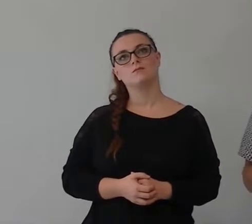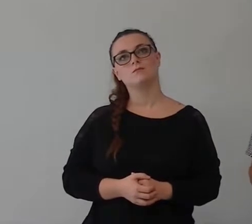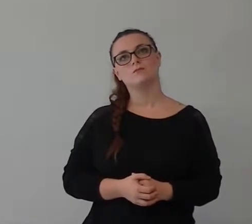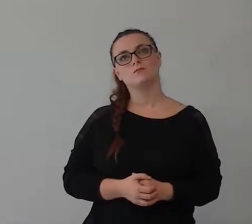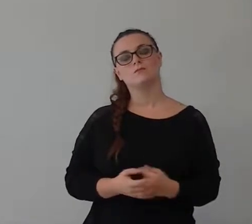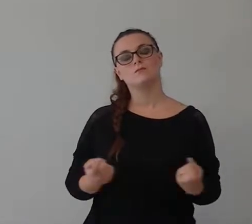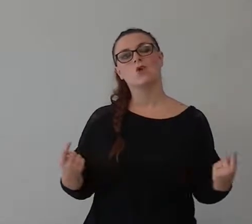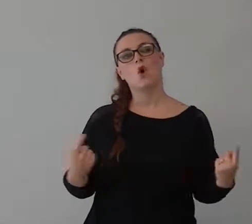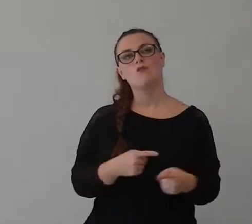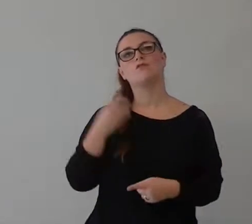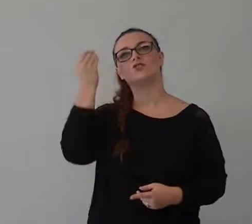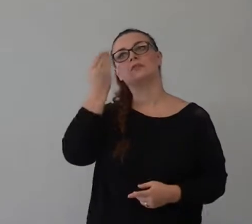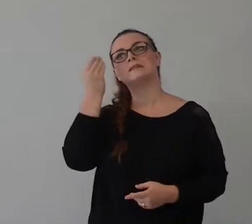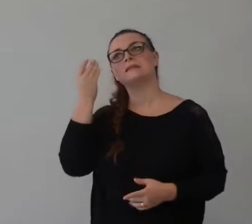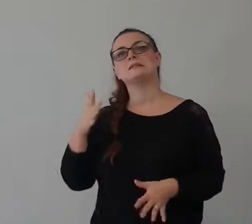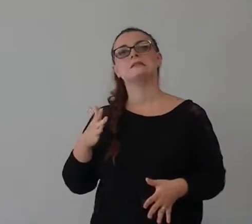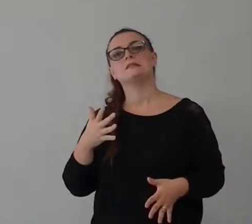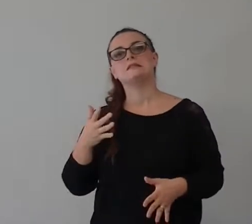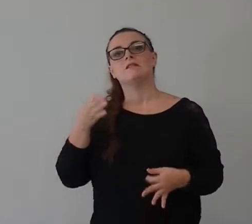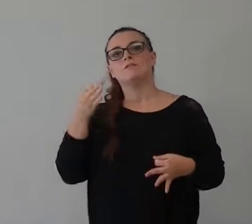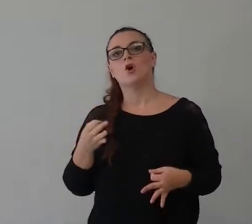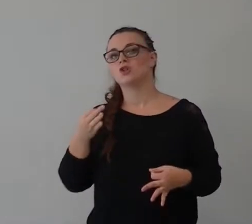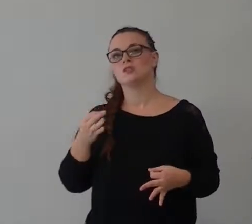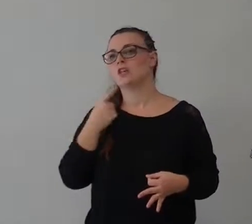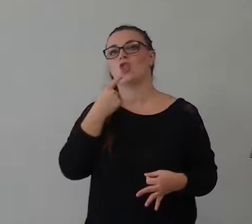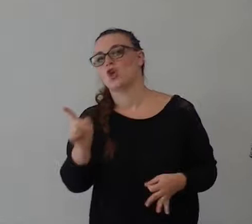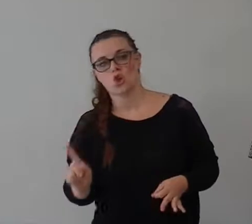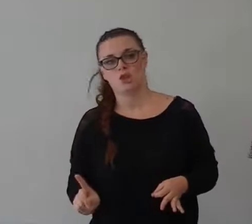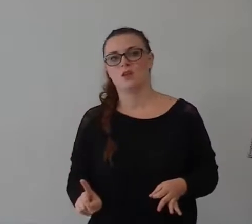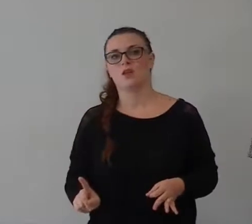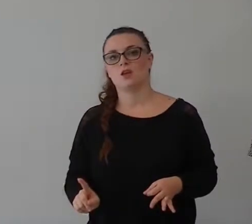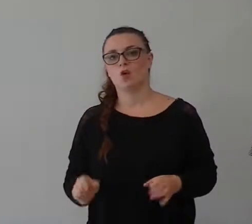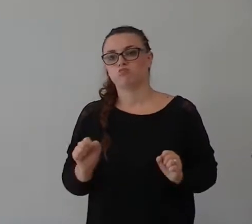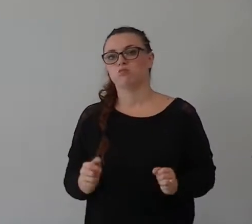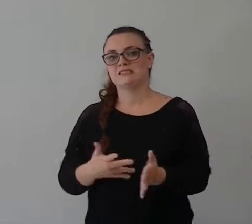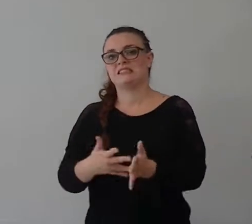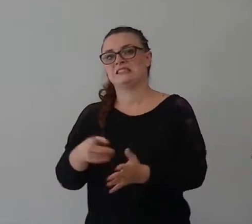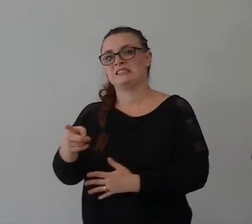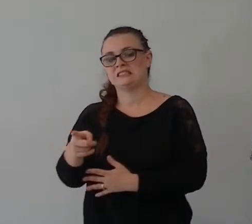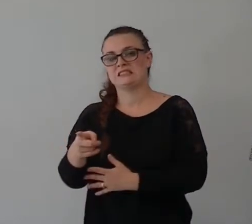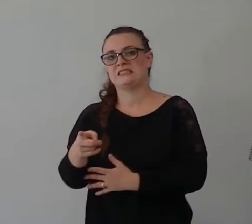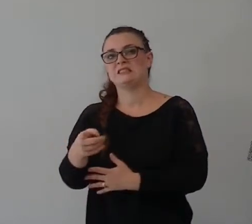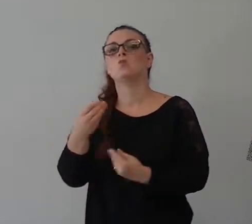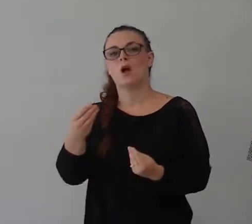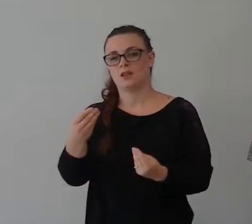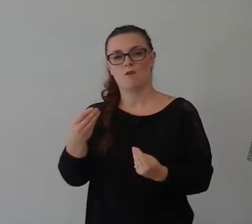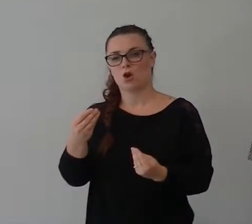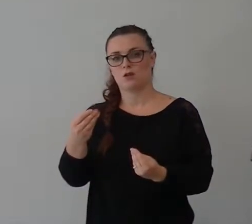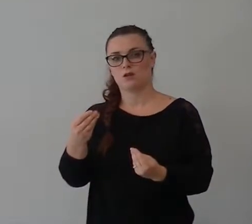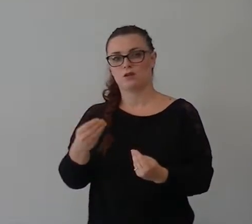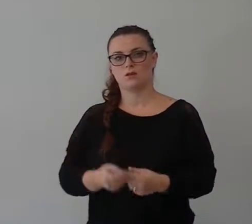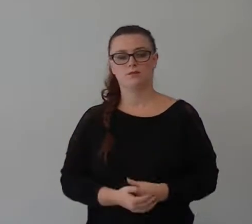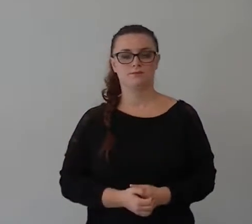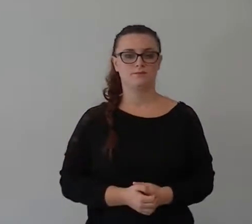la metto in imbarazzo, lo metto in imbarazzo, non lo dico, oppure beh, in fondo sta facendo quello che dice il Signore,